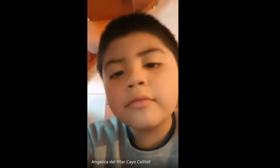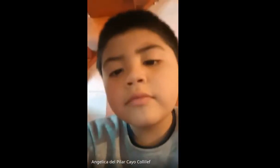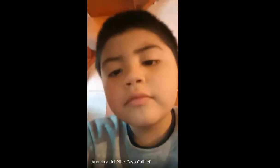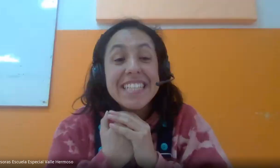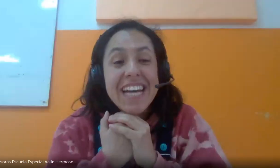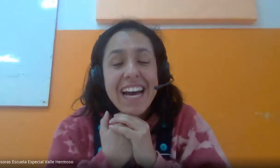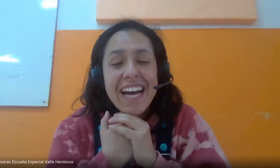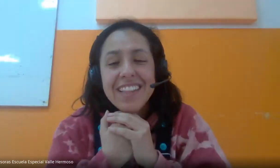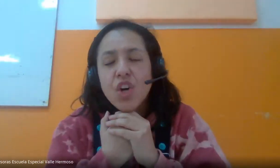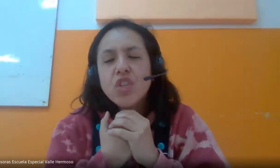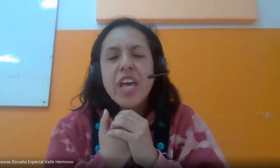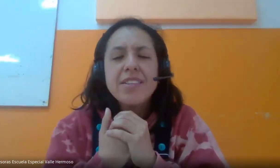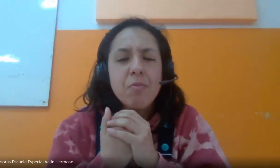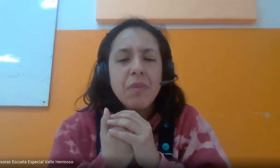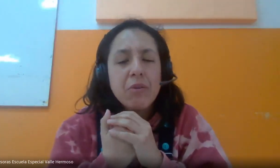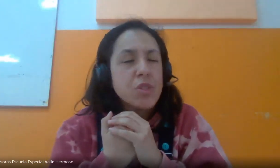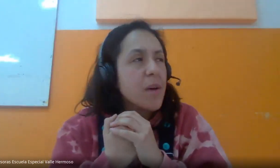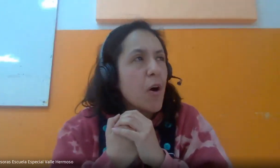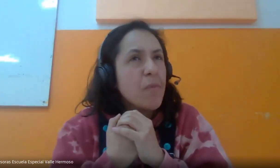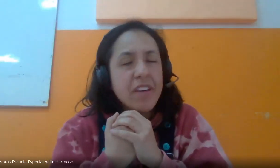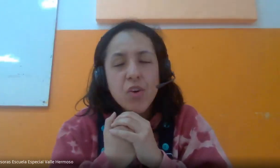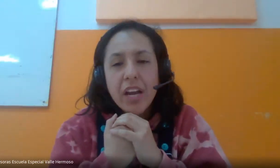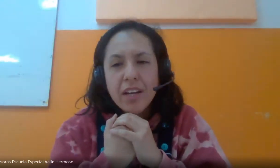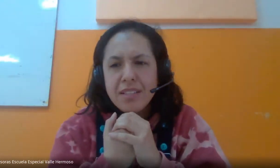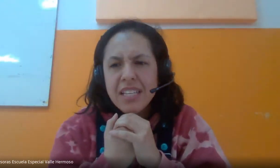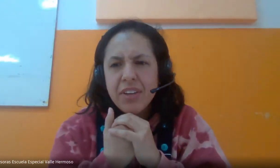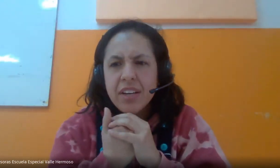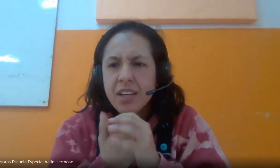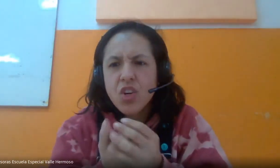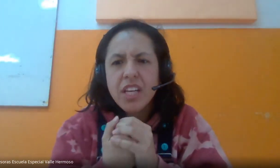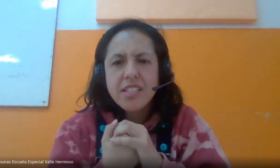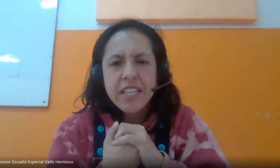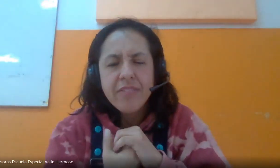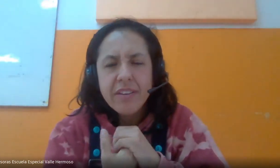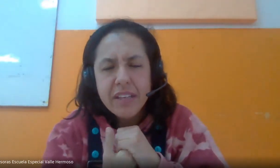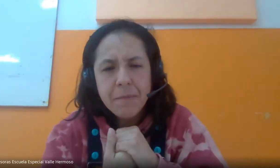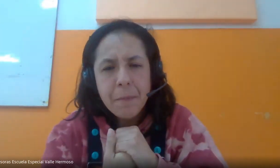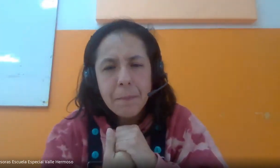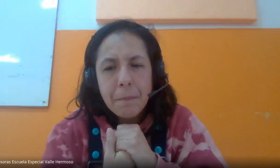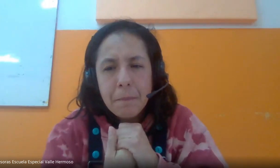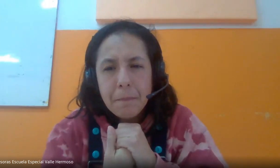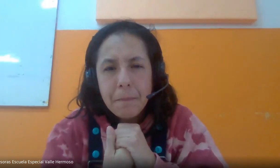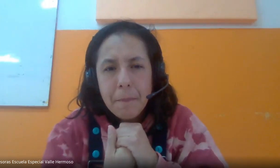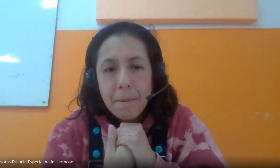Con el llanto. O sea, si escuchamos a un bebé llorar, ¿qué significa? ¿Qué nos quiere decir el bebé?